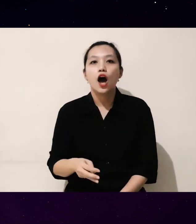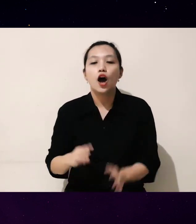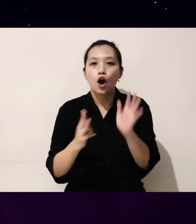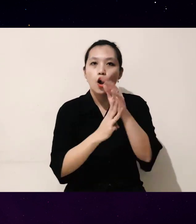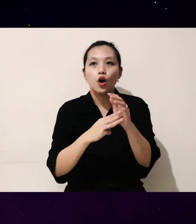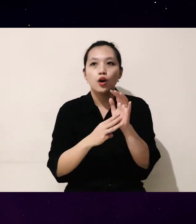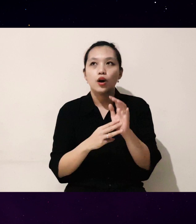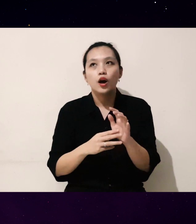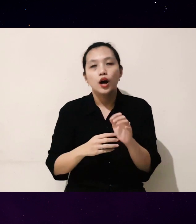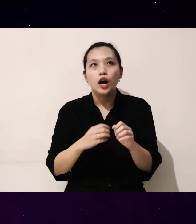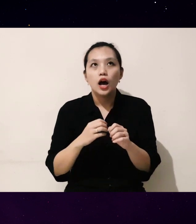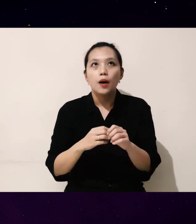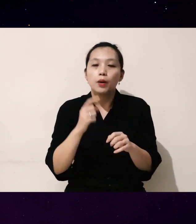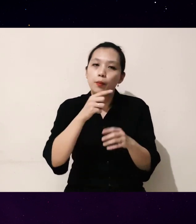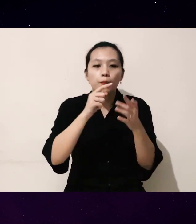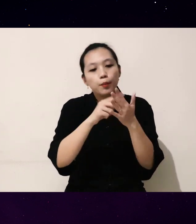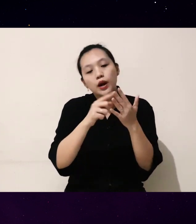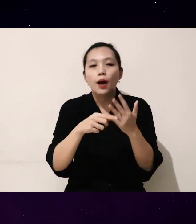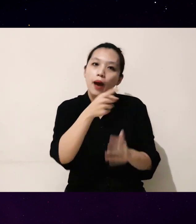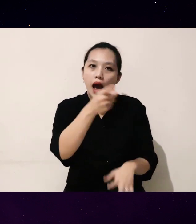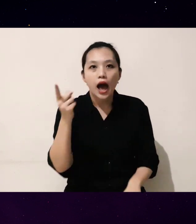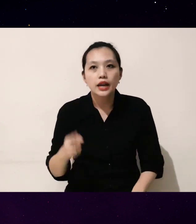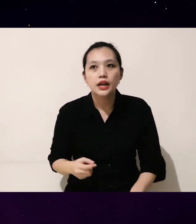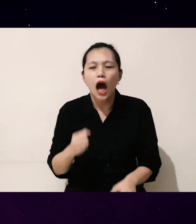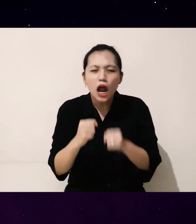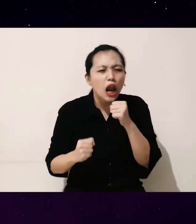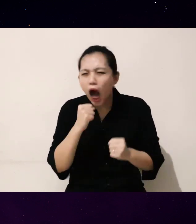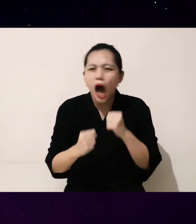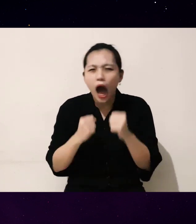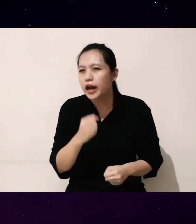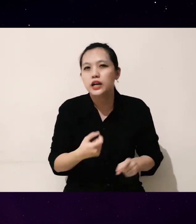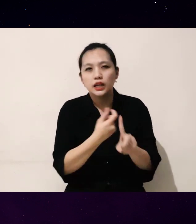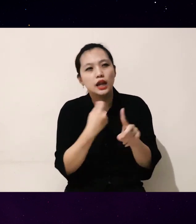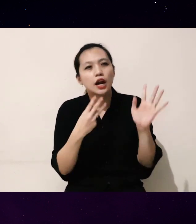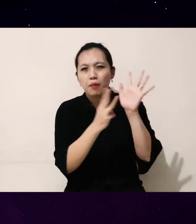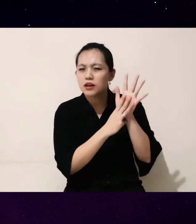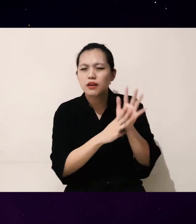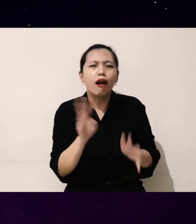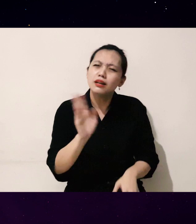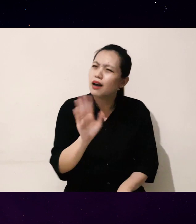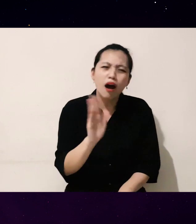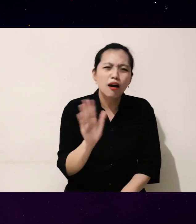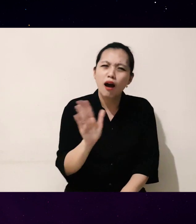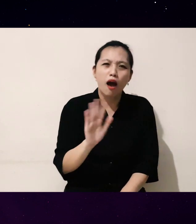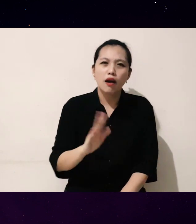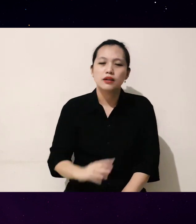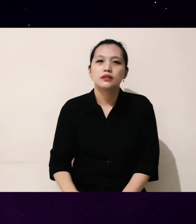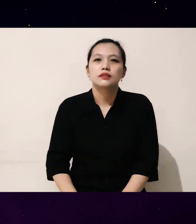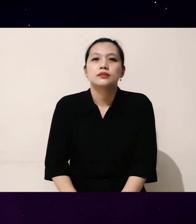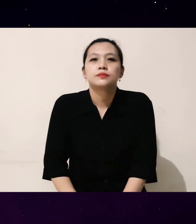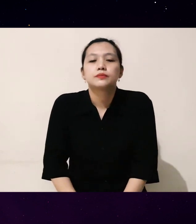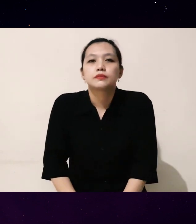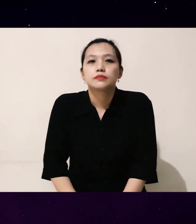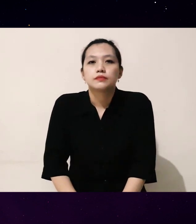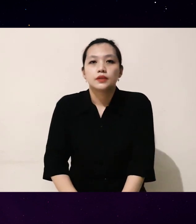dengan postur yang salah. Karena Anda sedang menunda-nunda sesuatu yang Anda harus lakukan. Bahasa